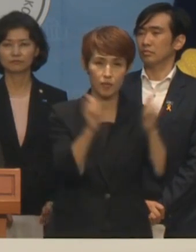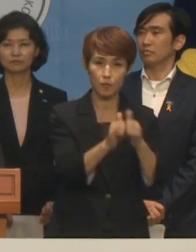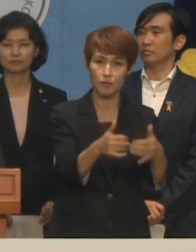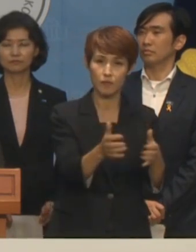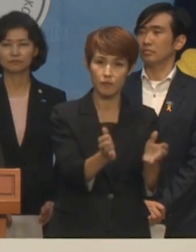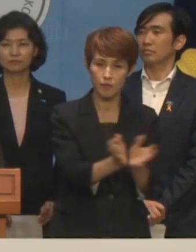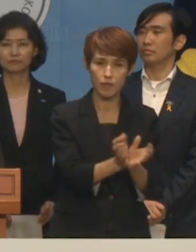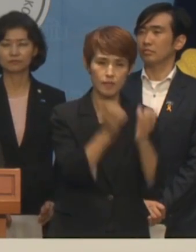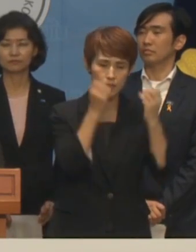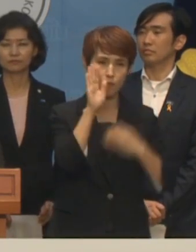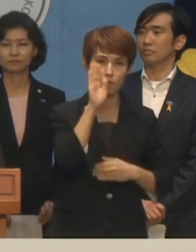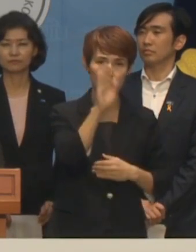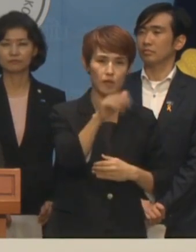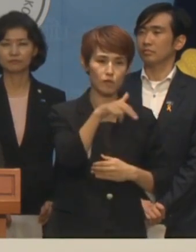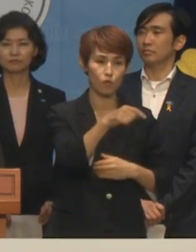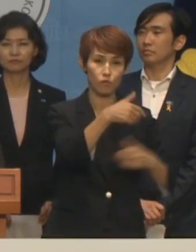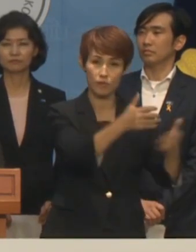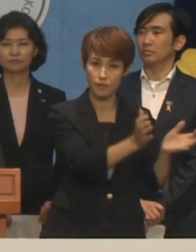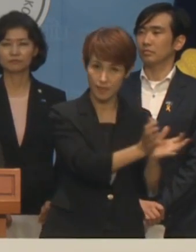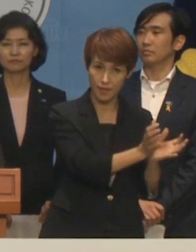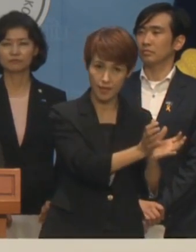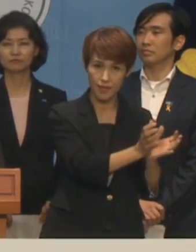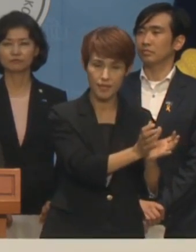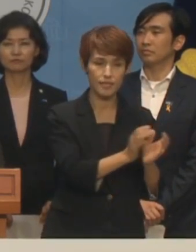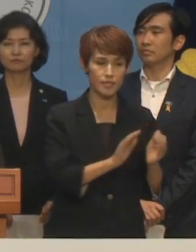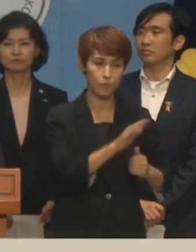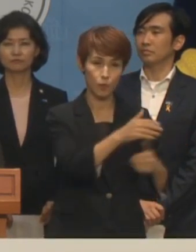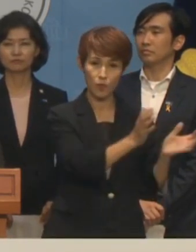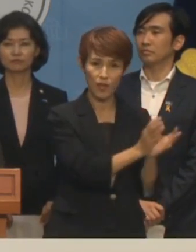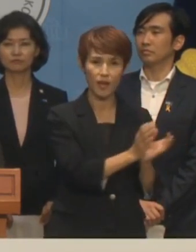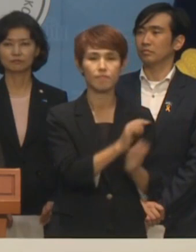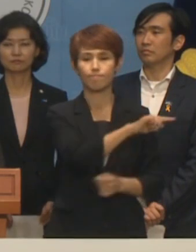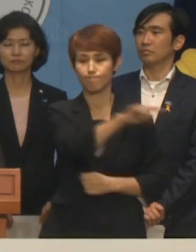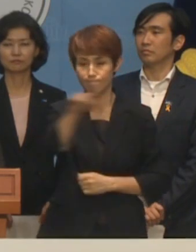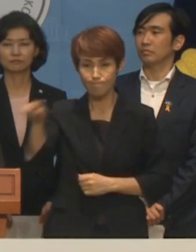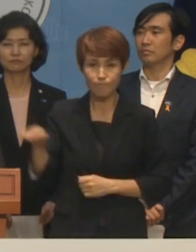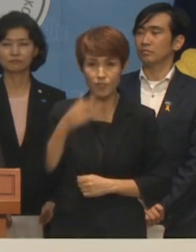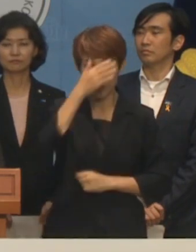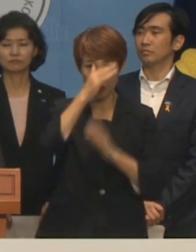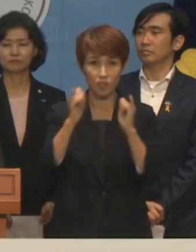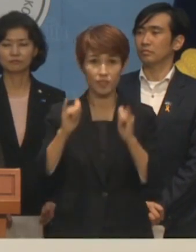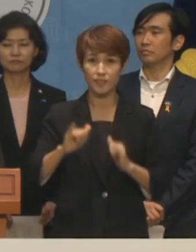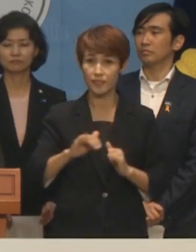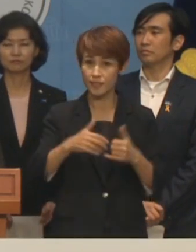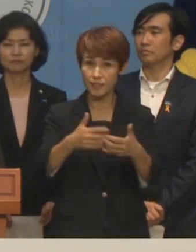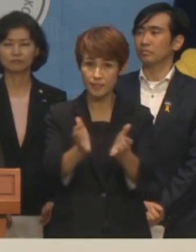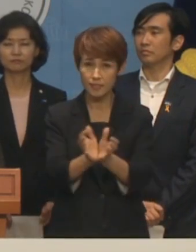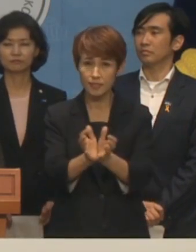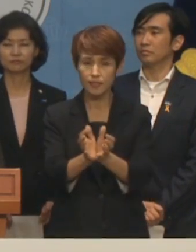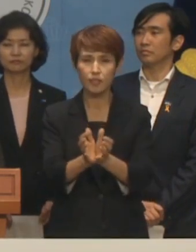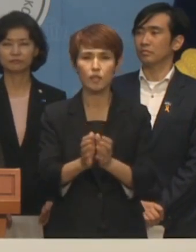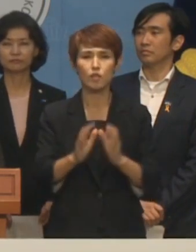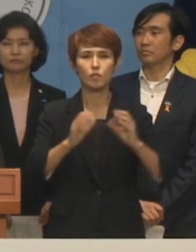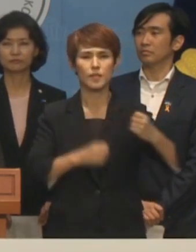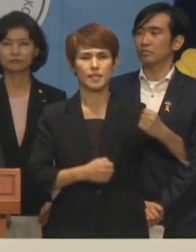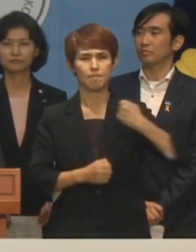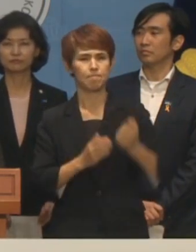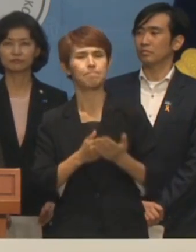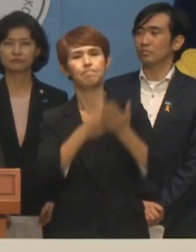사회민주당, 새로운미래, 조국혁신당, 진보당, 야6당 청년일동은 국민의힘에게